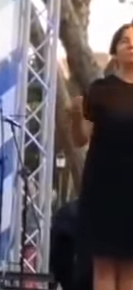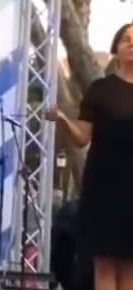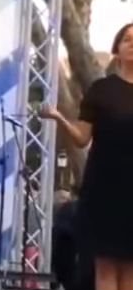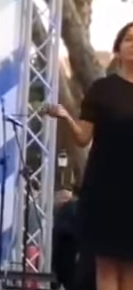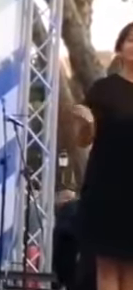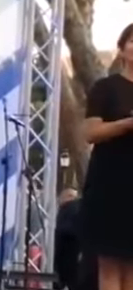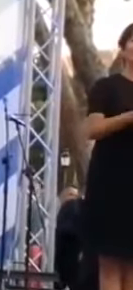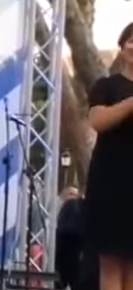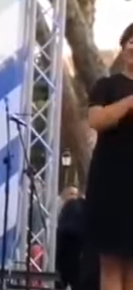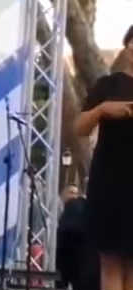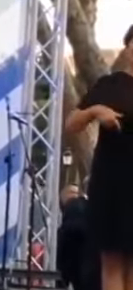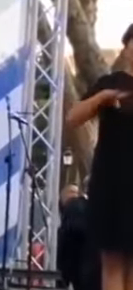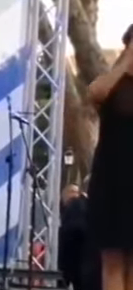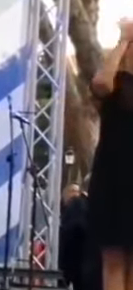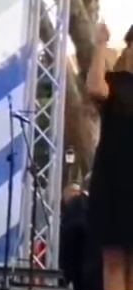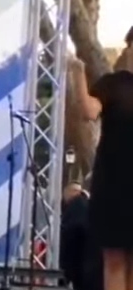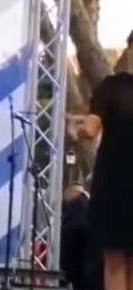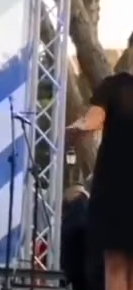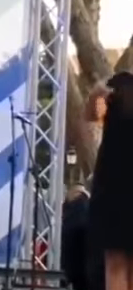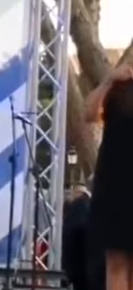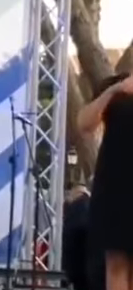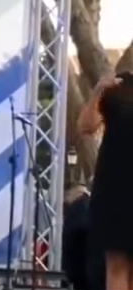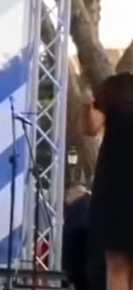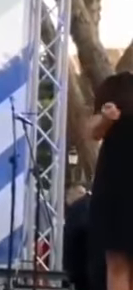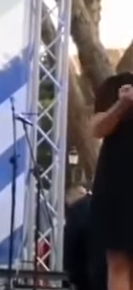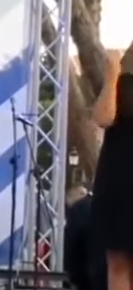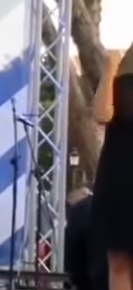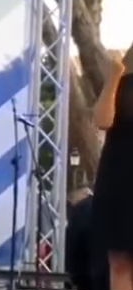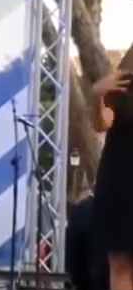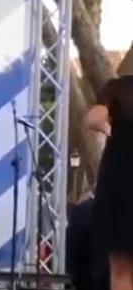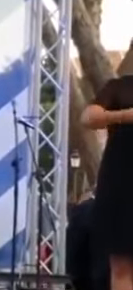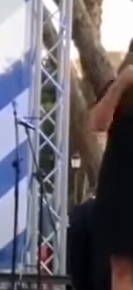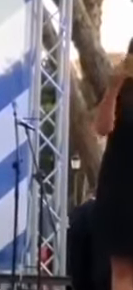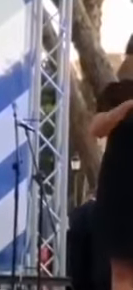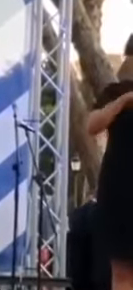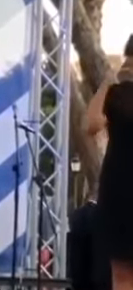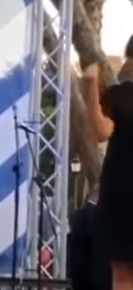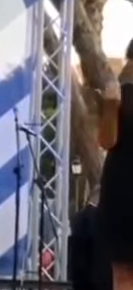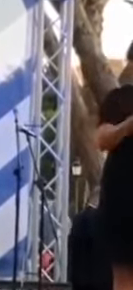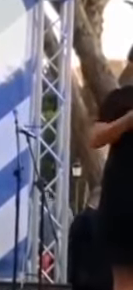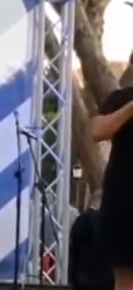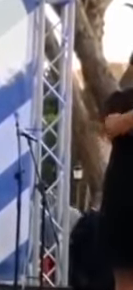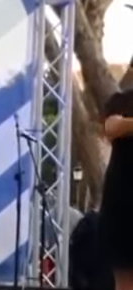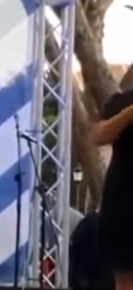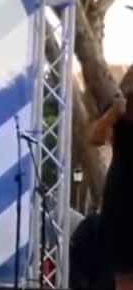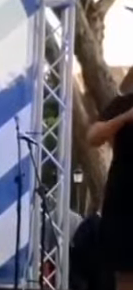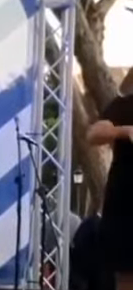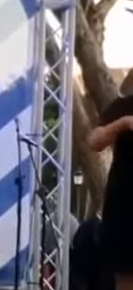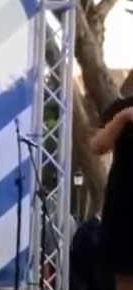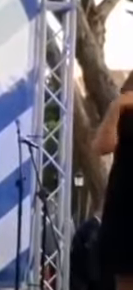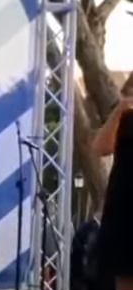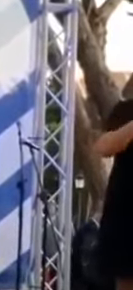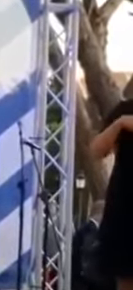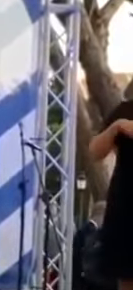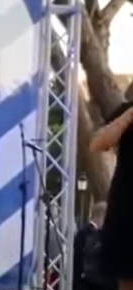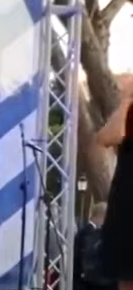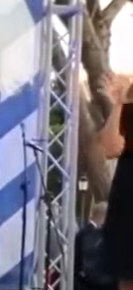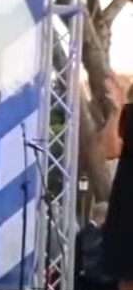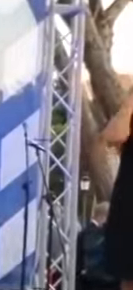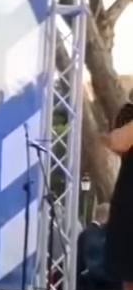arrivato il sindaco Raggi, che ci offre sempre dei grandi spunti, che ha fatto tutto questo incentivo dei monopattini. Io ho detto al sindaco